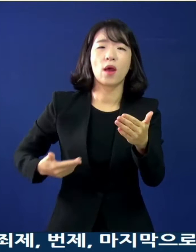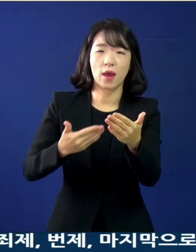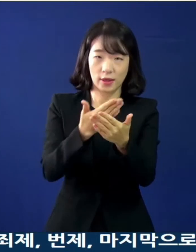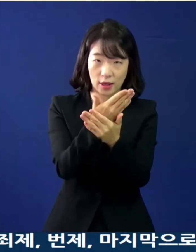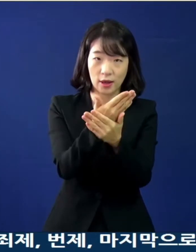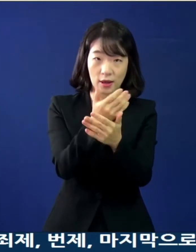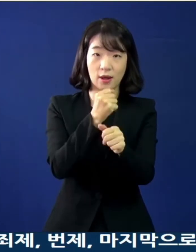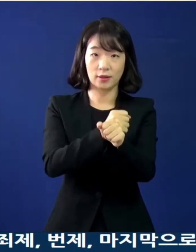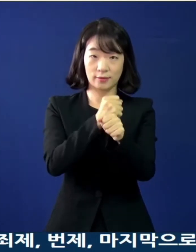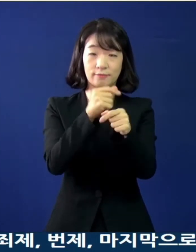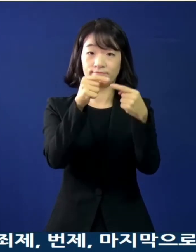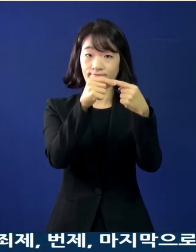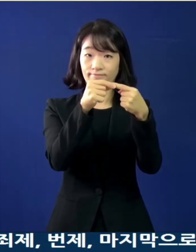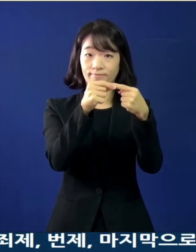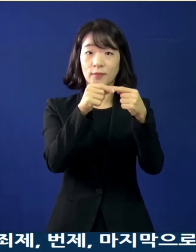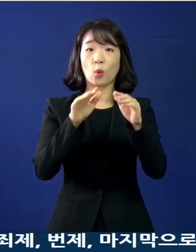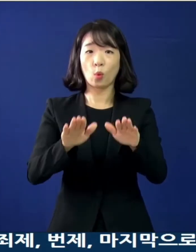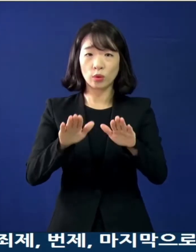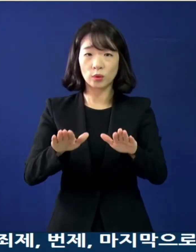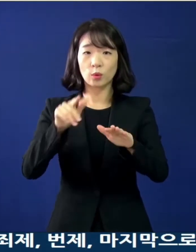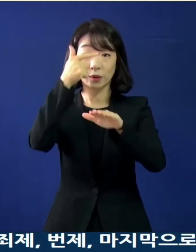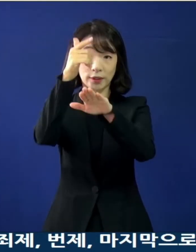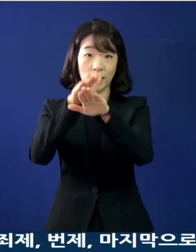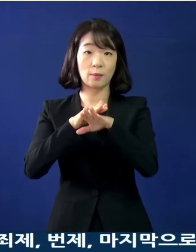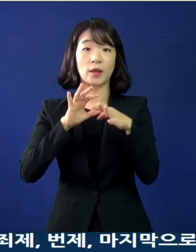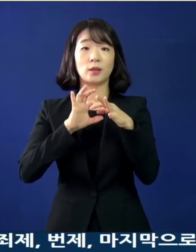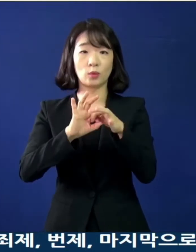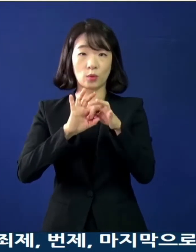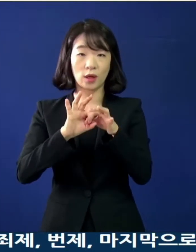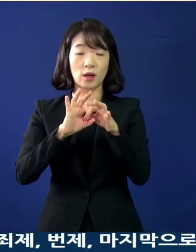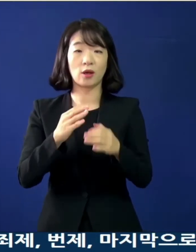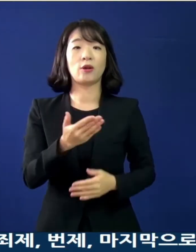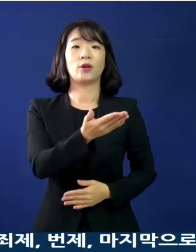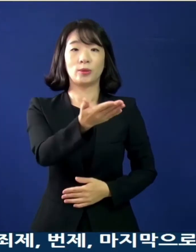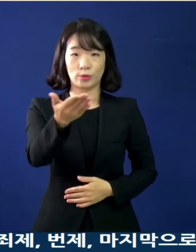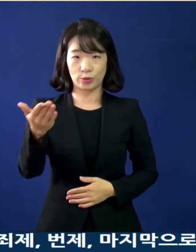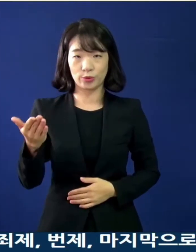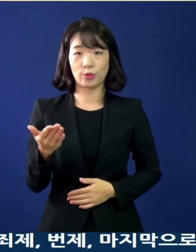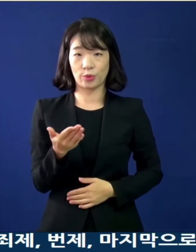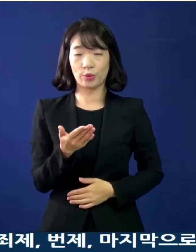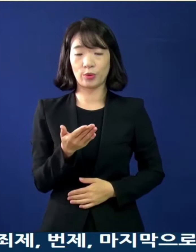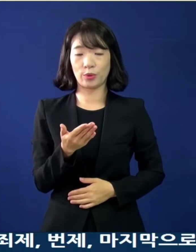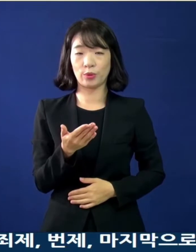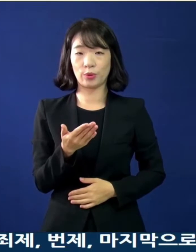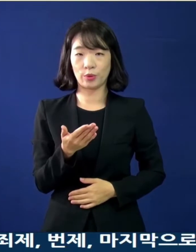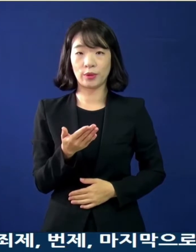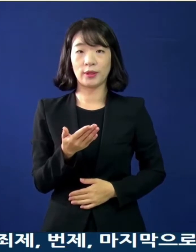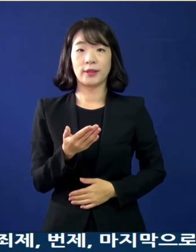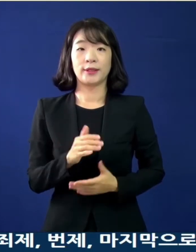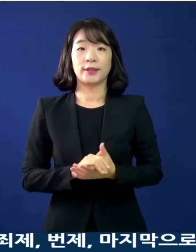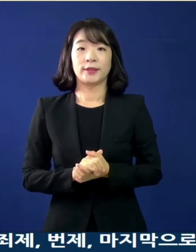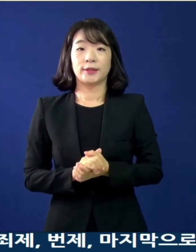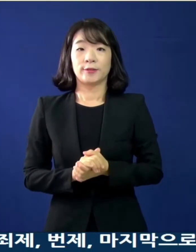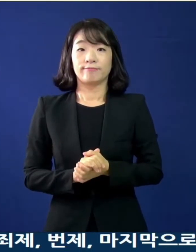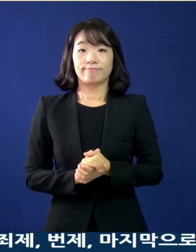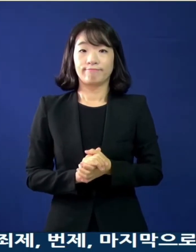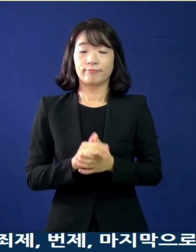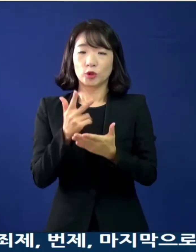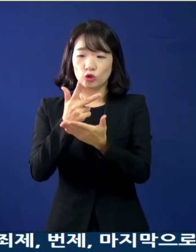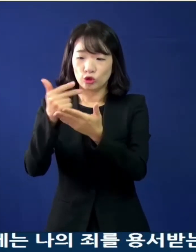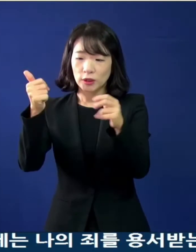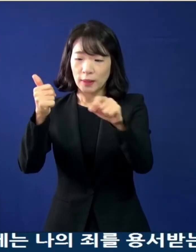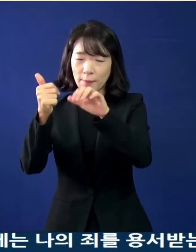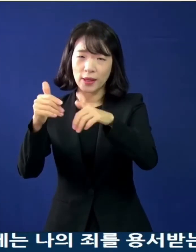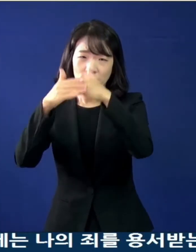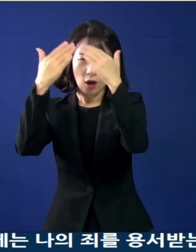겁니다. 오늘도 이 예배를 통하여 이 예배에 나오신 모든 하나님의 백성들, 충현의 가족 여러분들이 주님 앞에